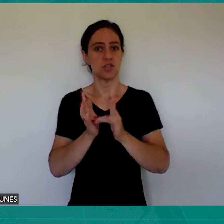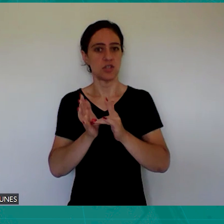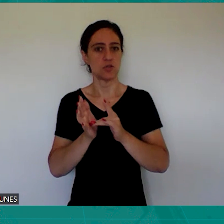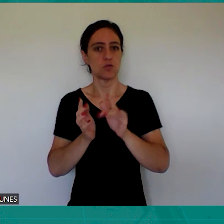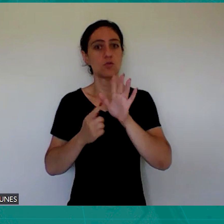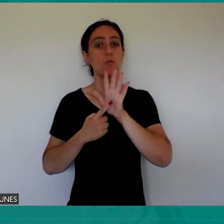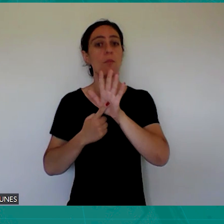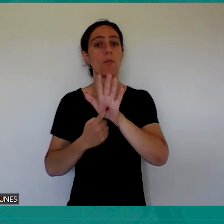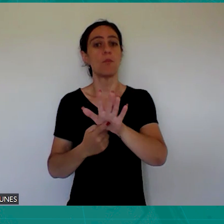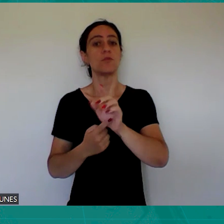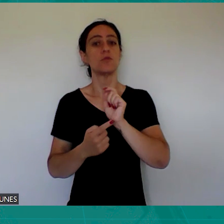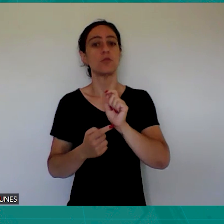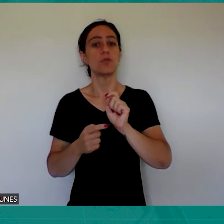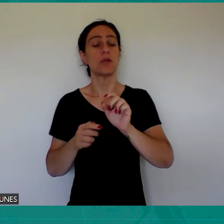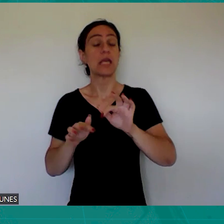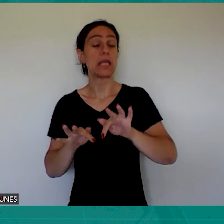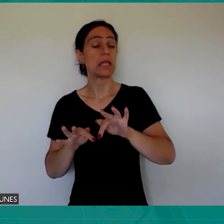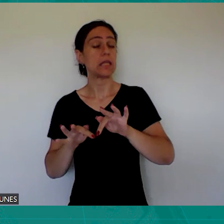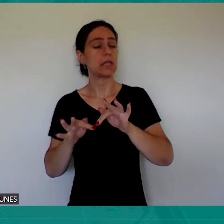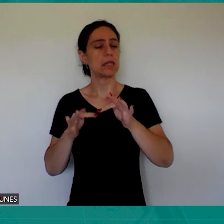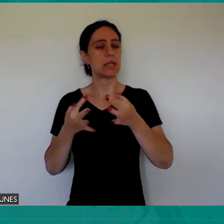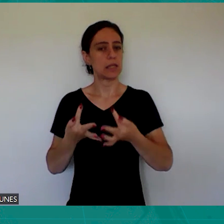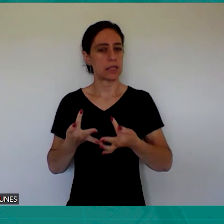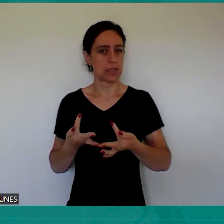de humildade e lavando os pés